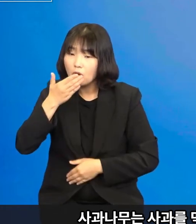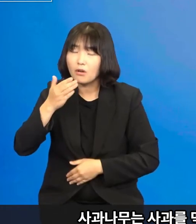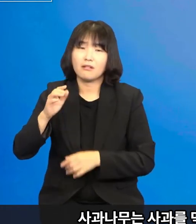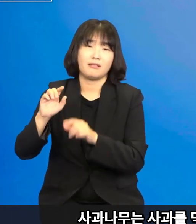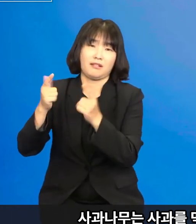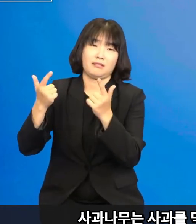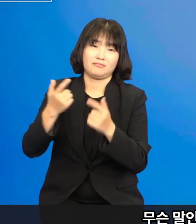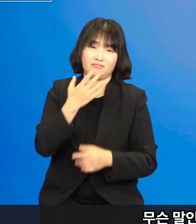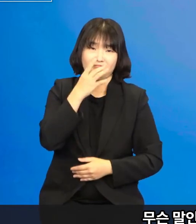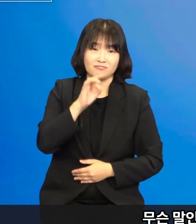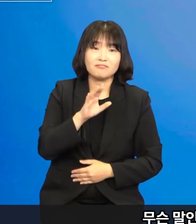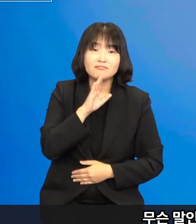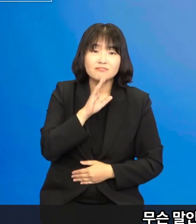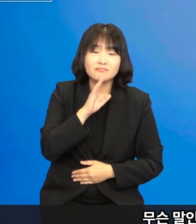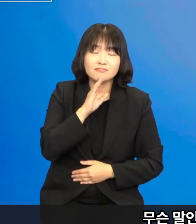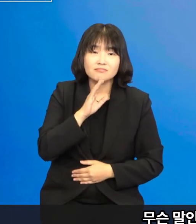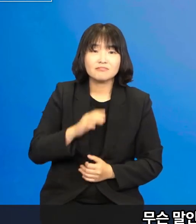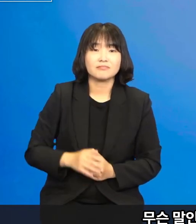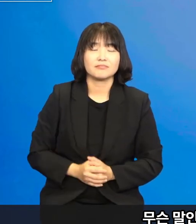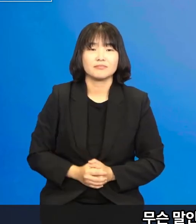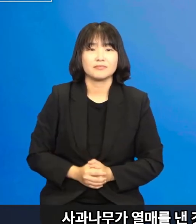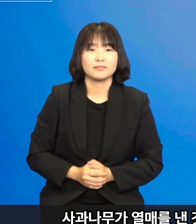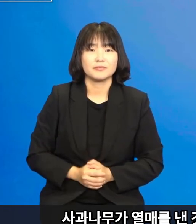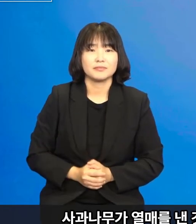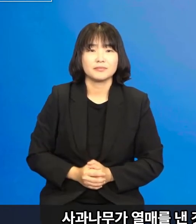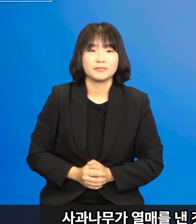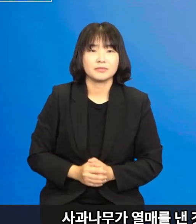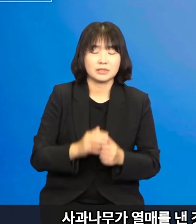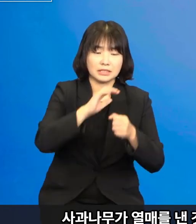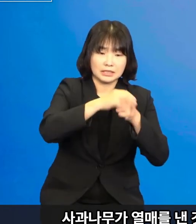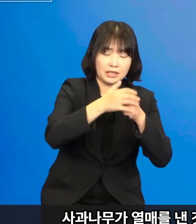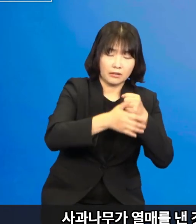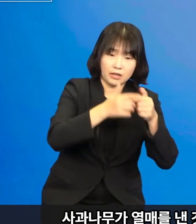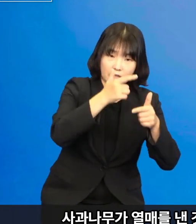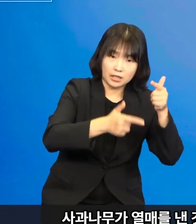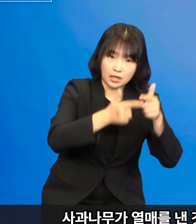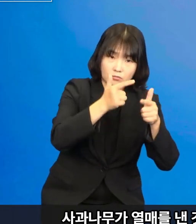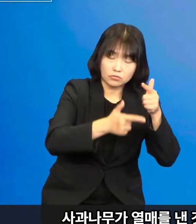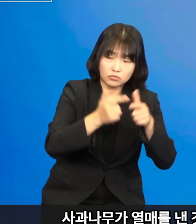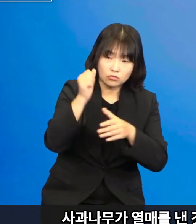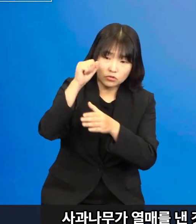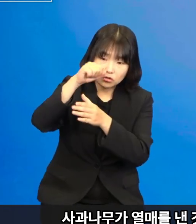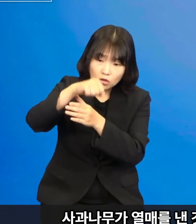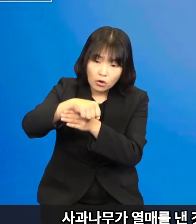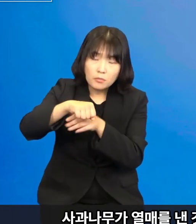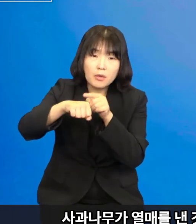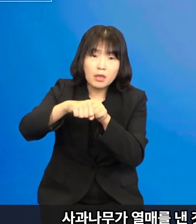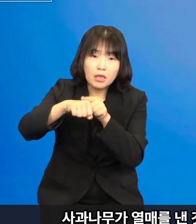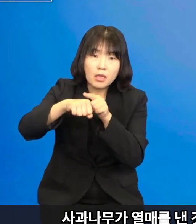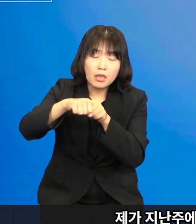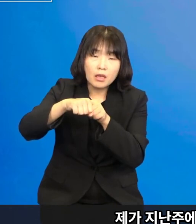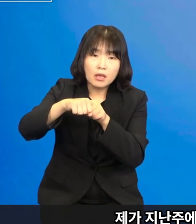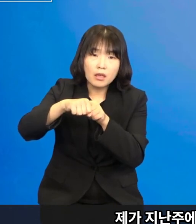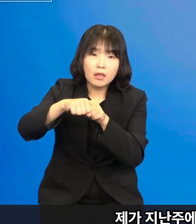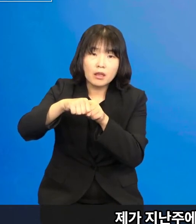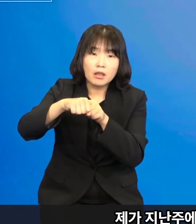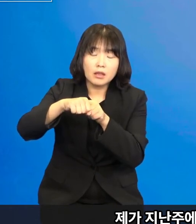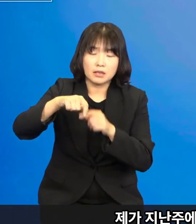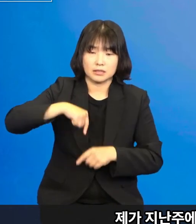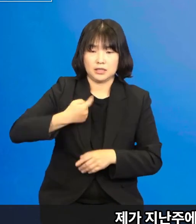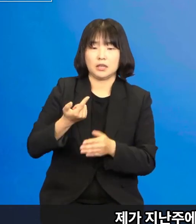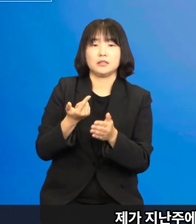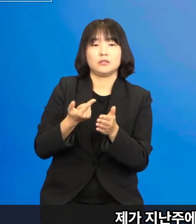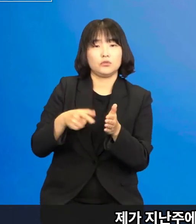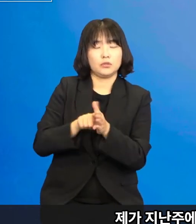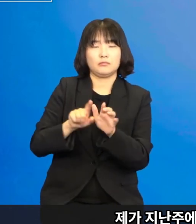당연한 얘기죠. 무슨 말인지 아시겠습니까? 사과 나무가 열매를 낸 것은 자기를 위해 낸 게 아니에요. 제가 지난주에